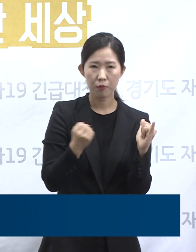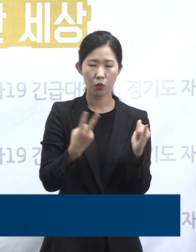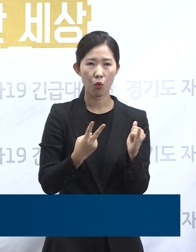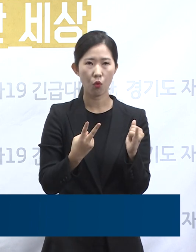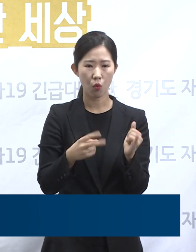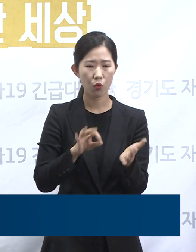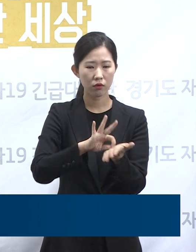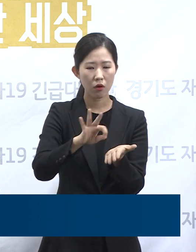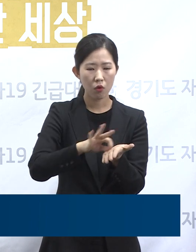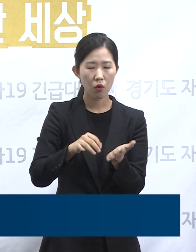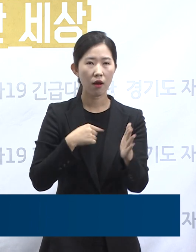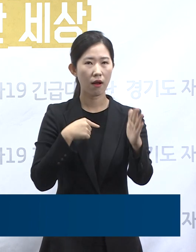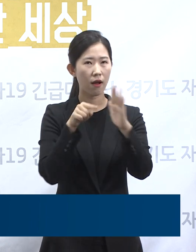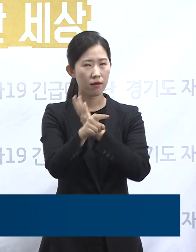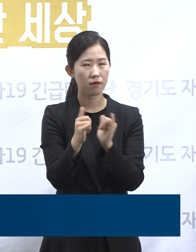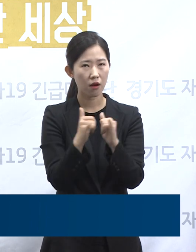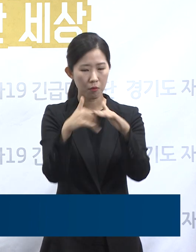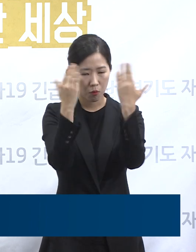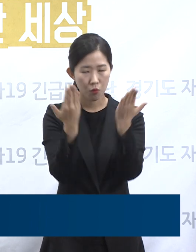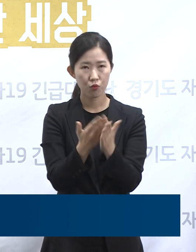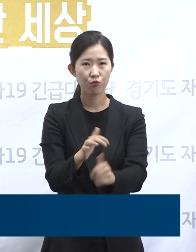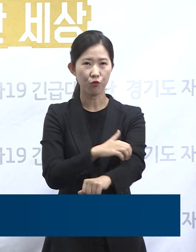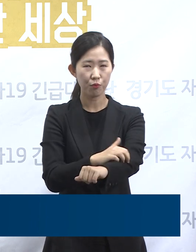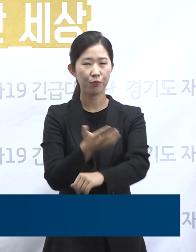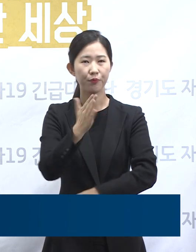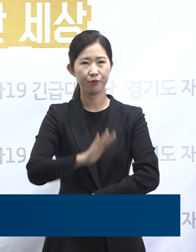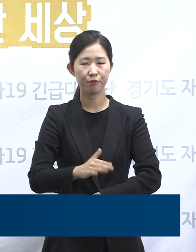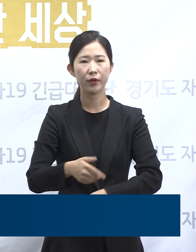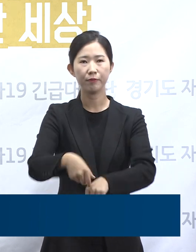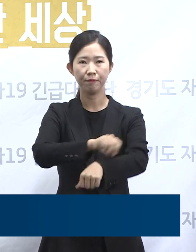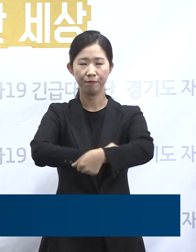어려움이 있으시겠지만 적극적인 협조를 부탁드립니다.